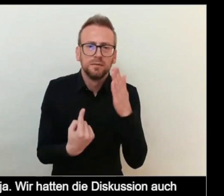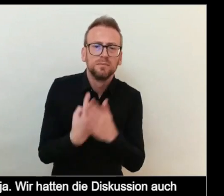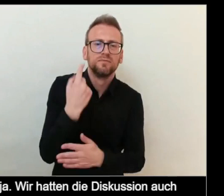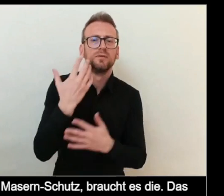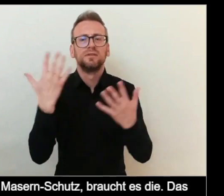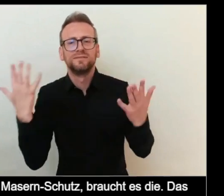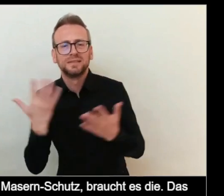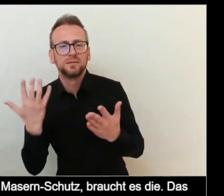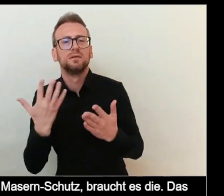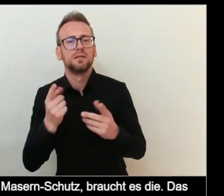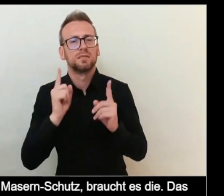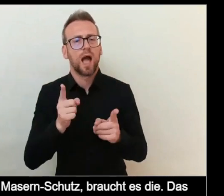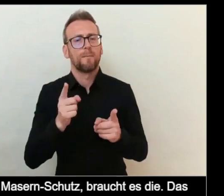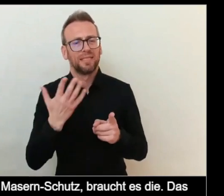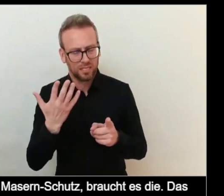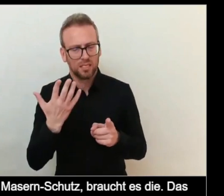vorankommen.